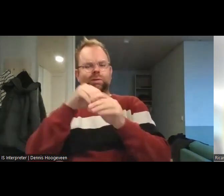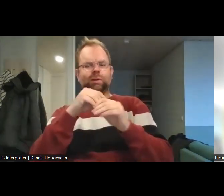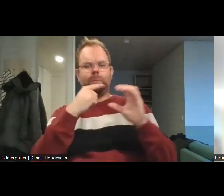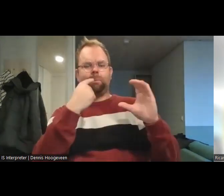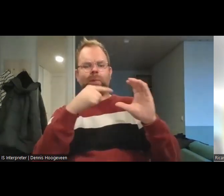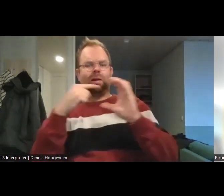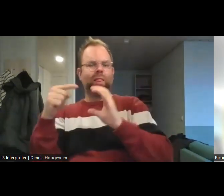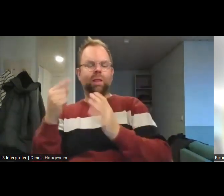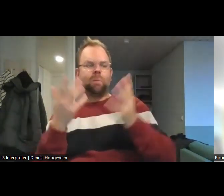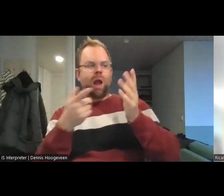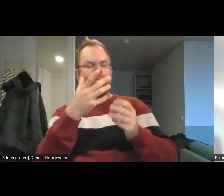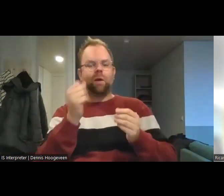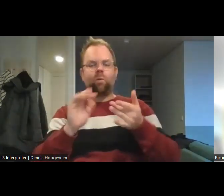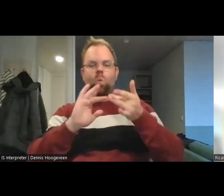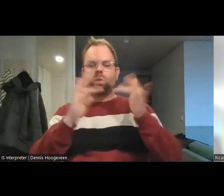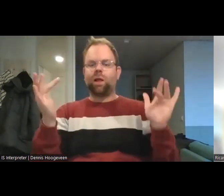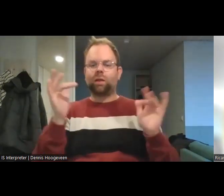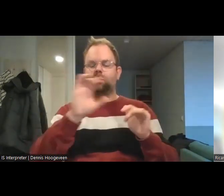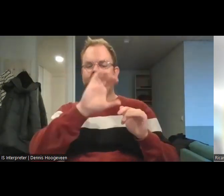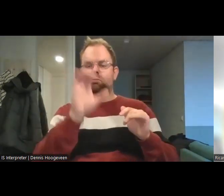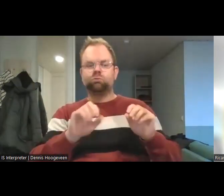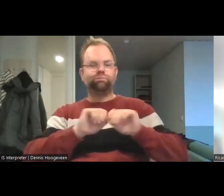mails pour que je puisse